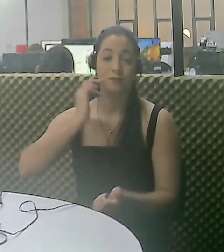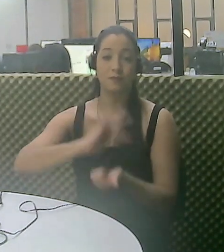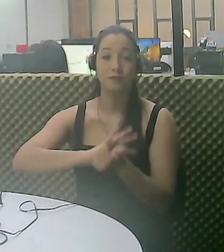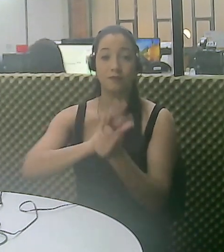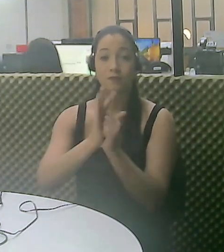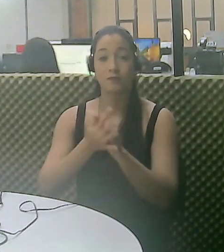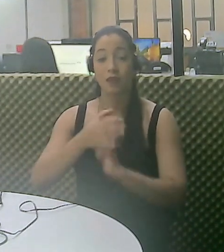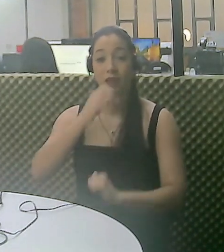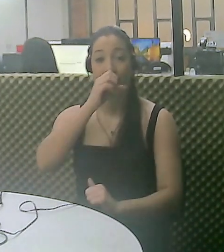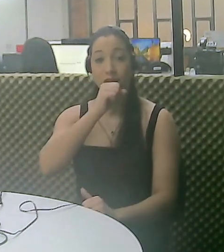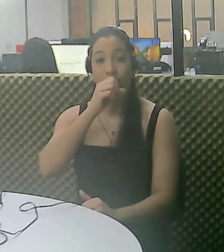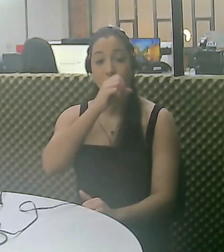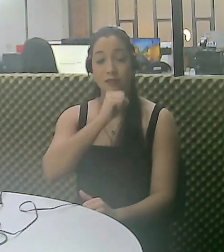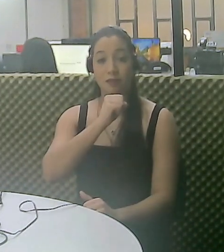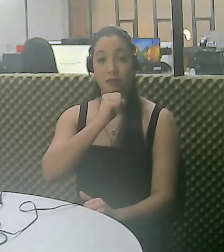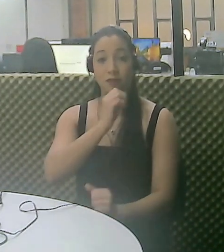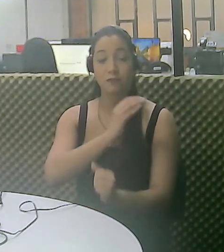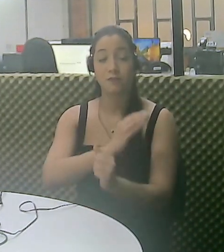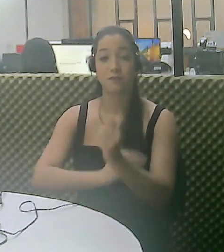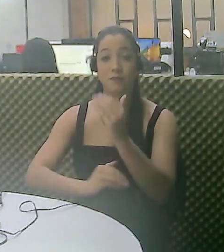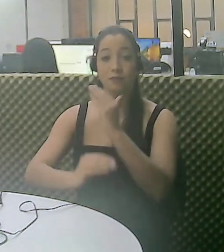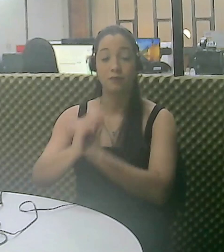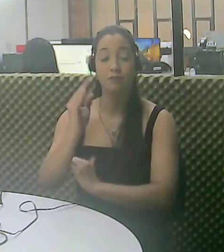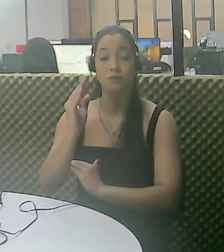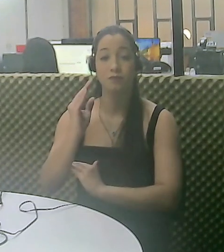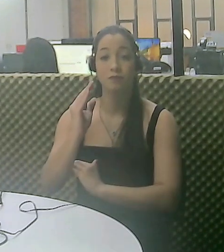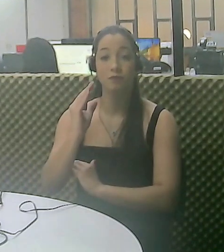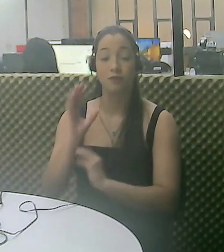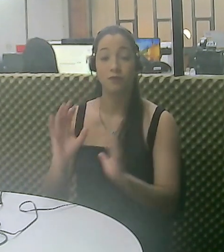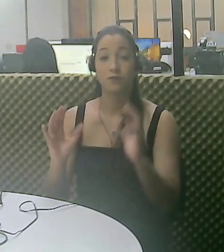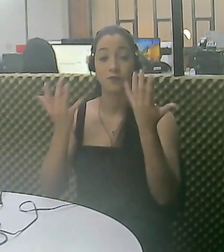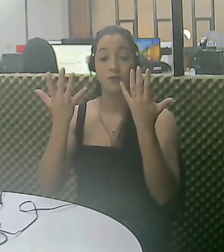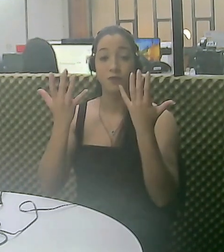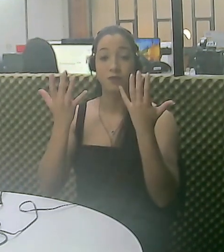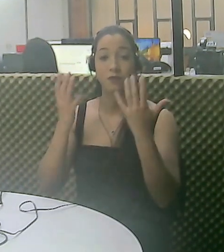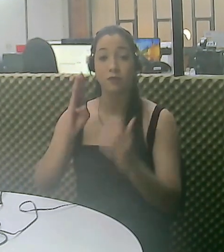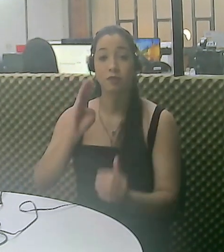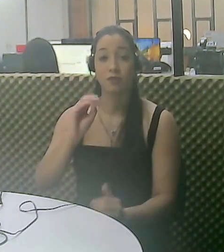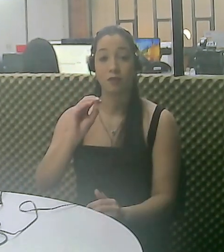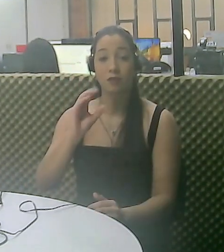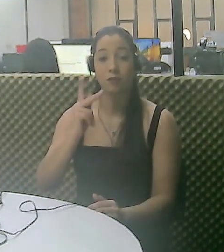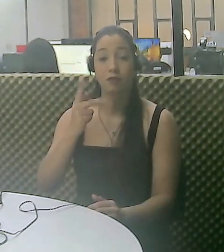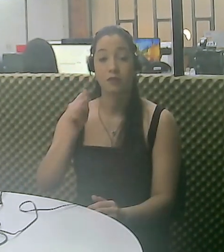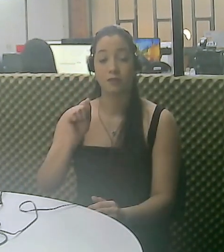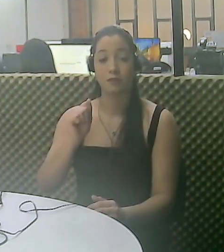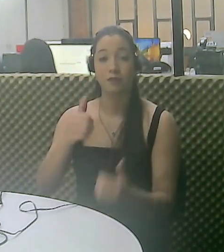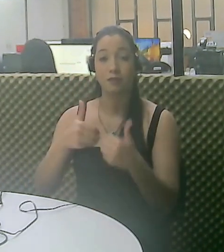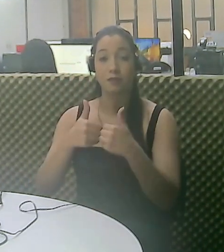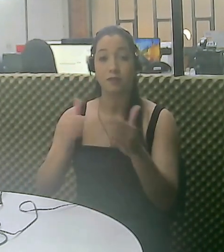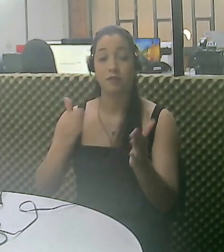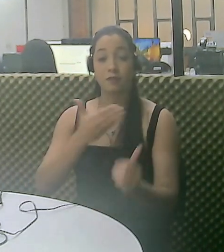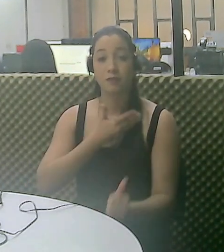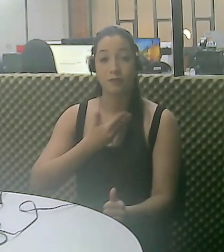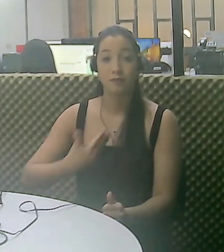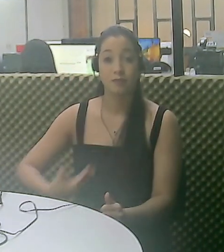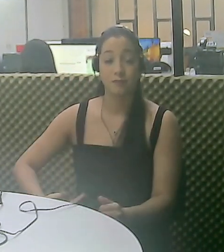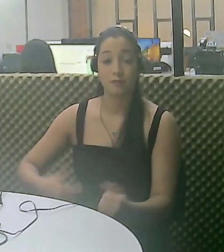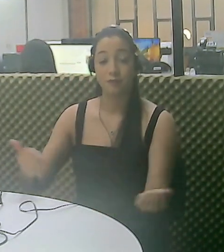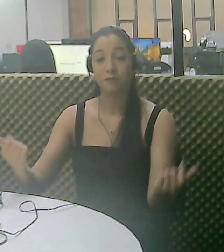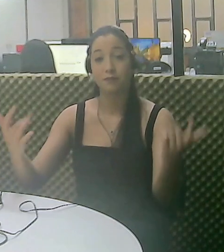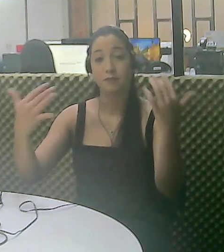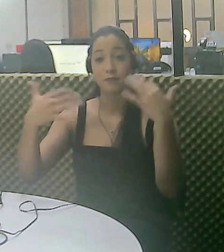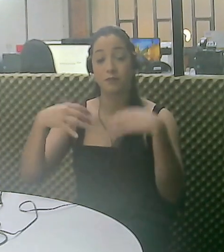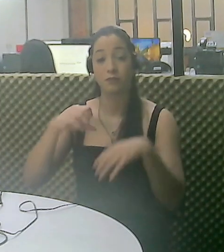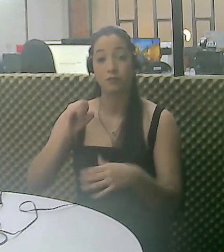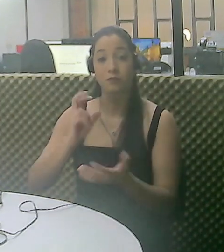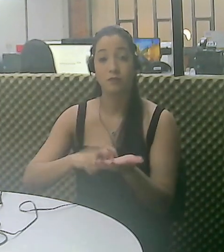promove neste sábado o Paradesporto Festival na modalidade de bocha. O evento aberto ao público acontece das